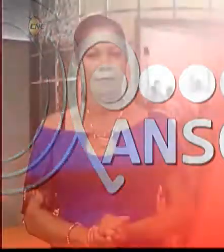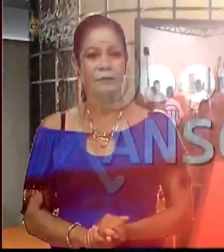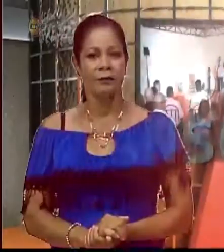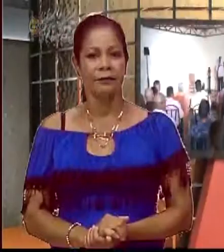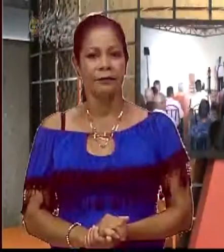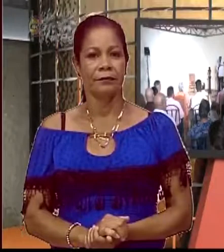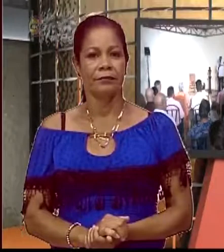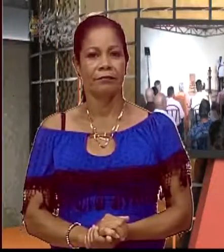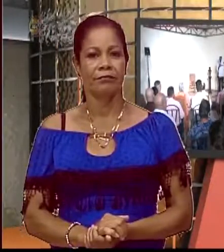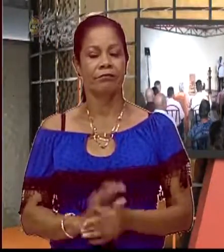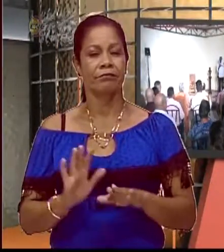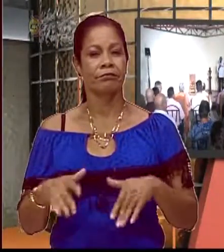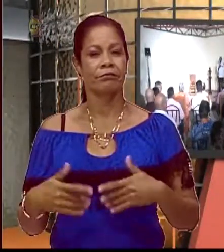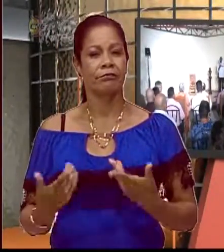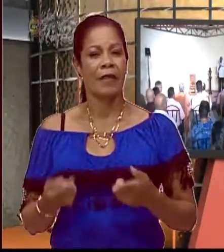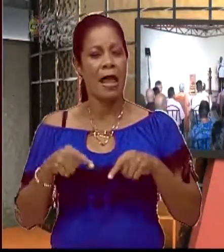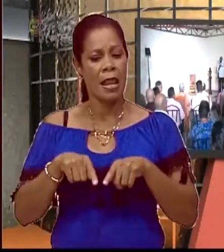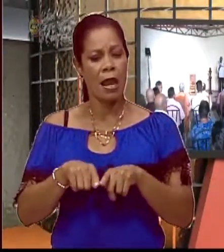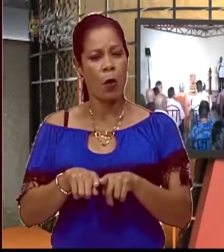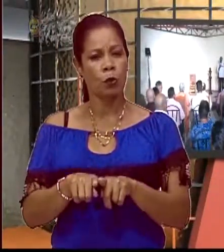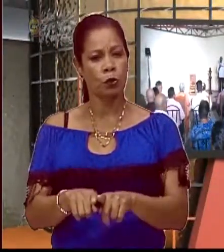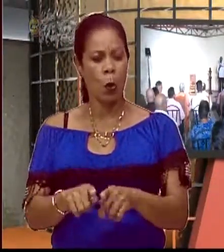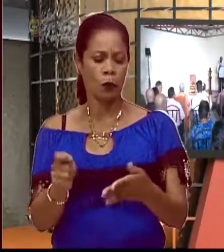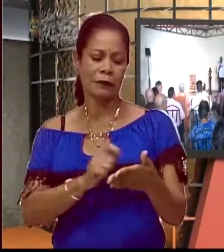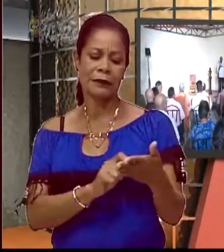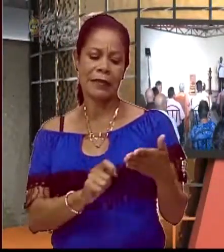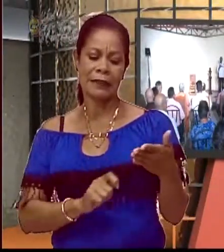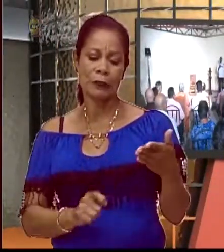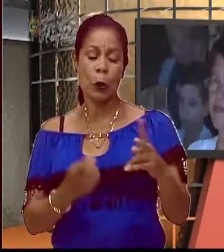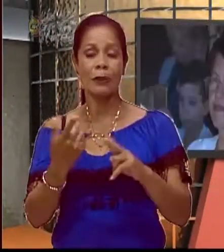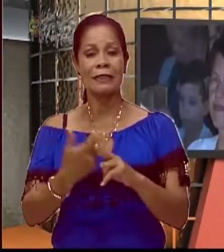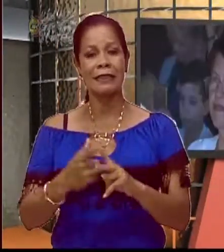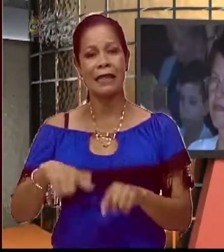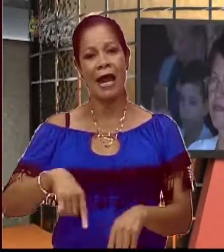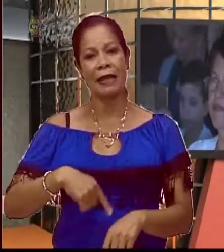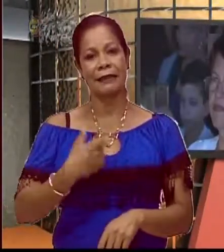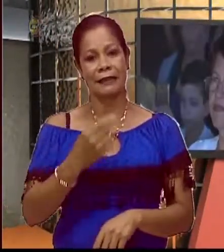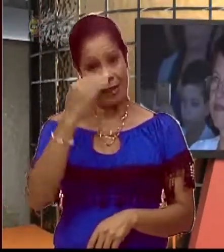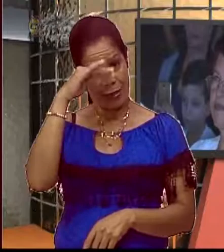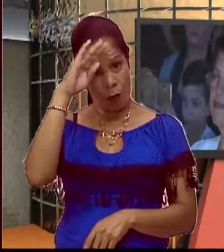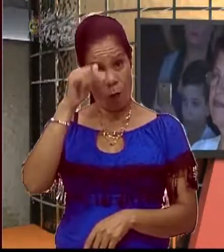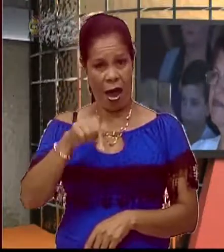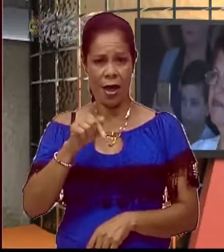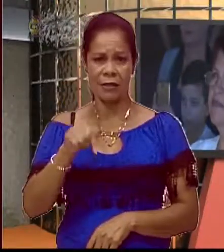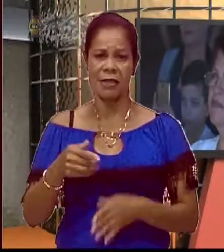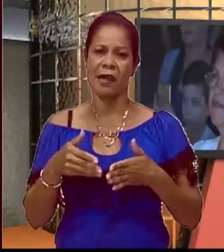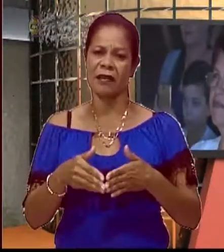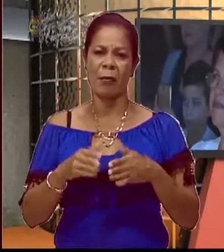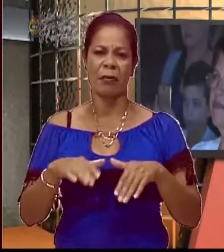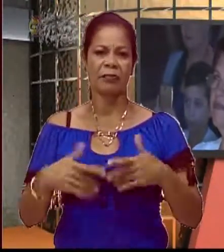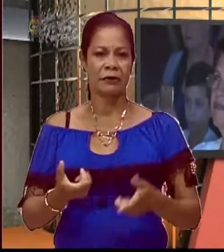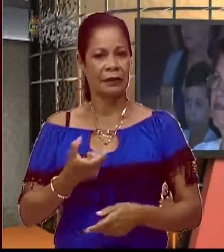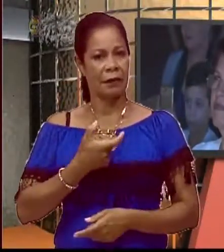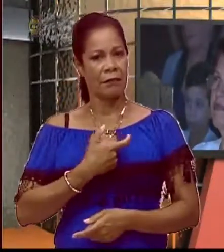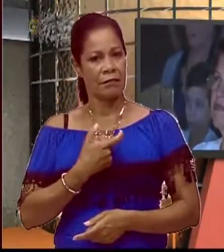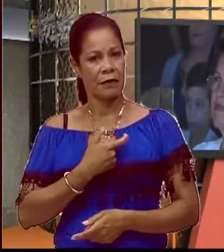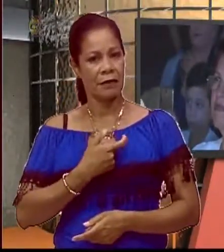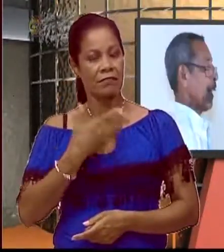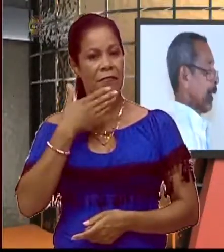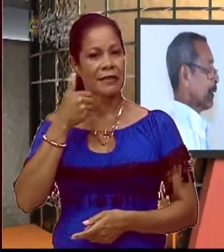La Unión Nacional de Escritores y Artistas de Cuba en Granma otorgó este año el premio a la excelencia literaria